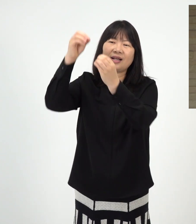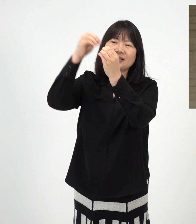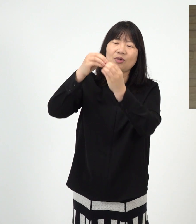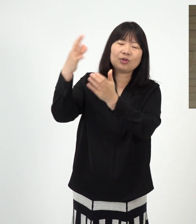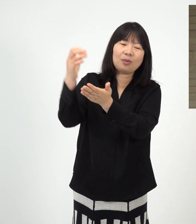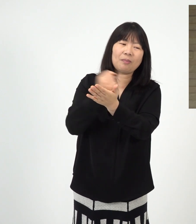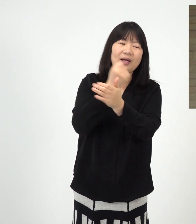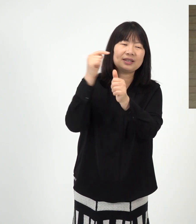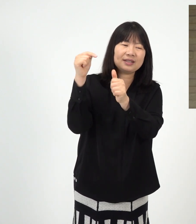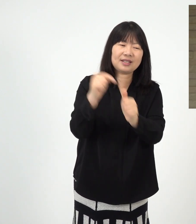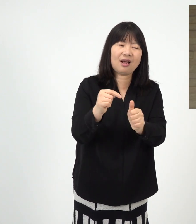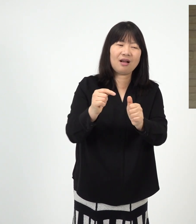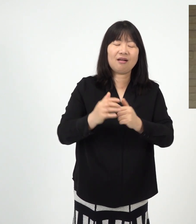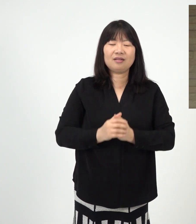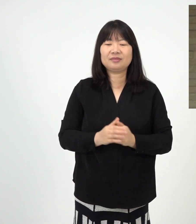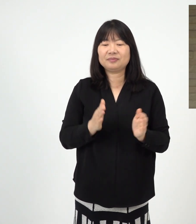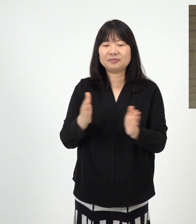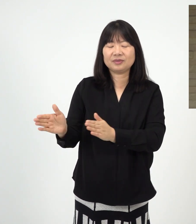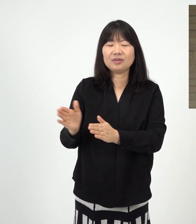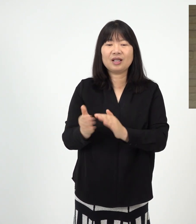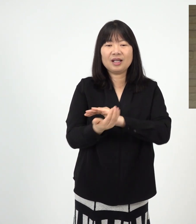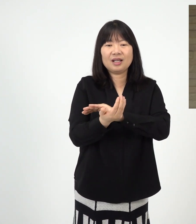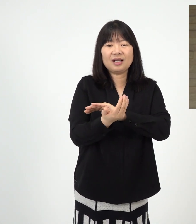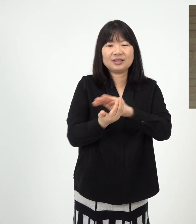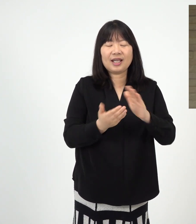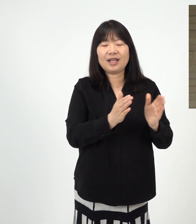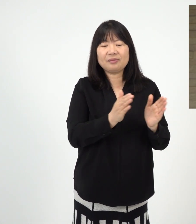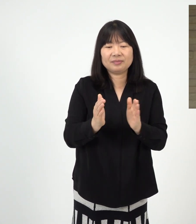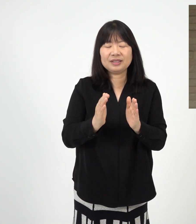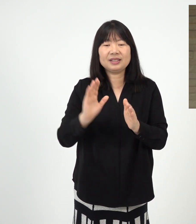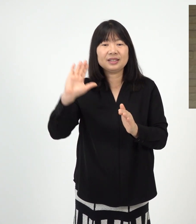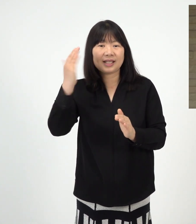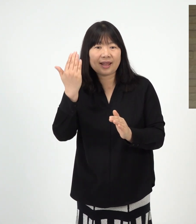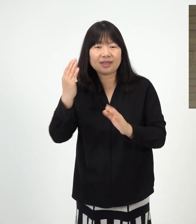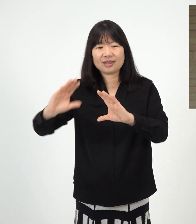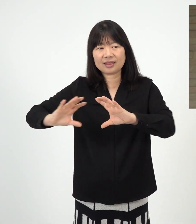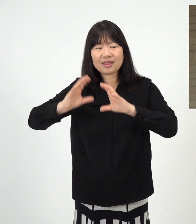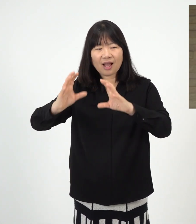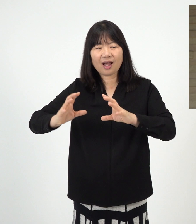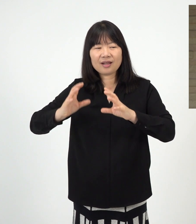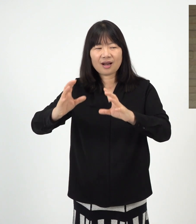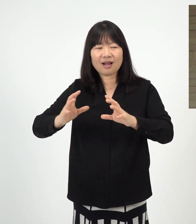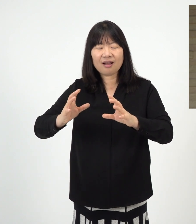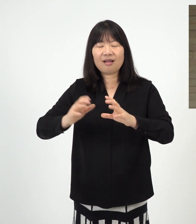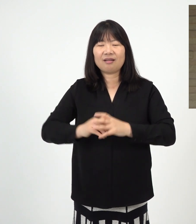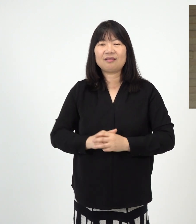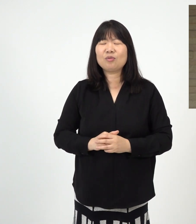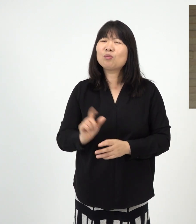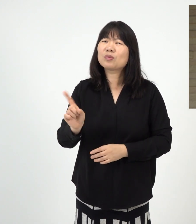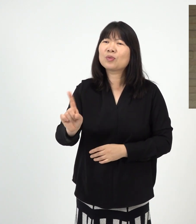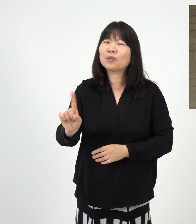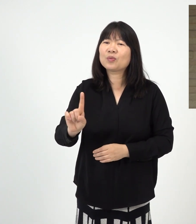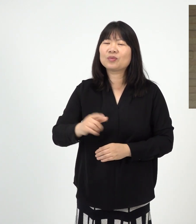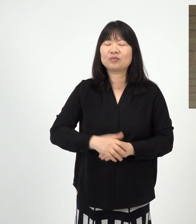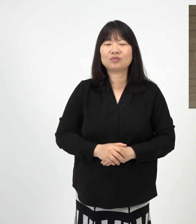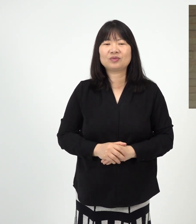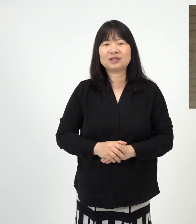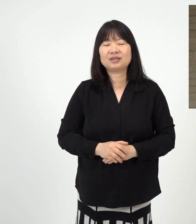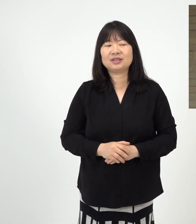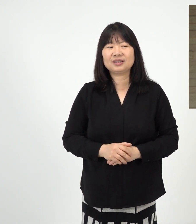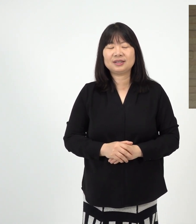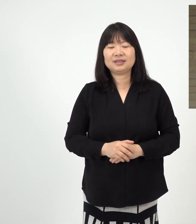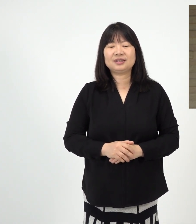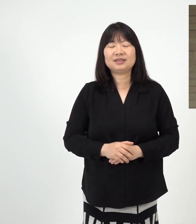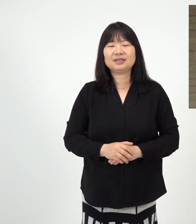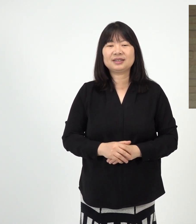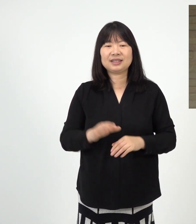그런데 예비된 뭐라고 수식하죠? 나라. 그러니까 이렇게 정리가 가능하네요.